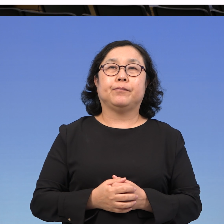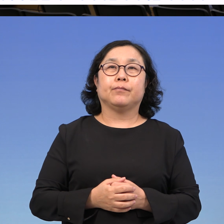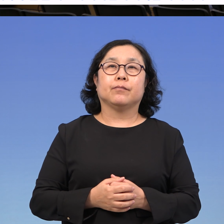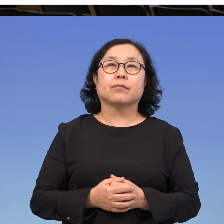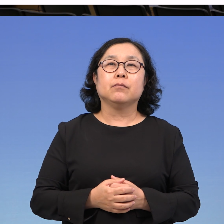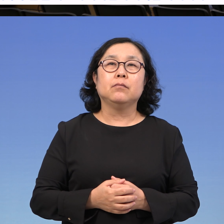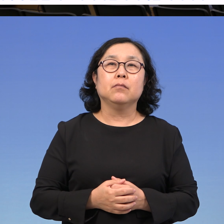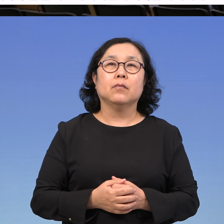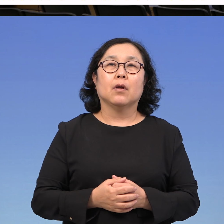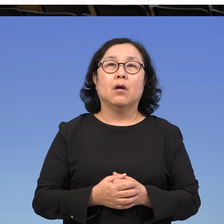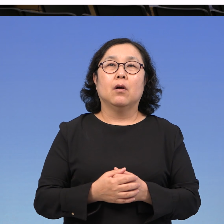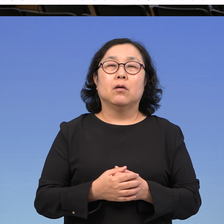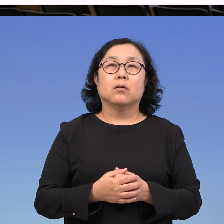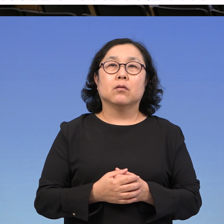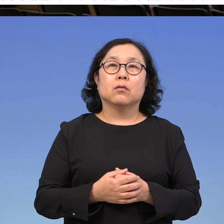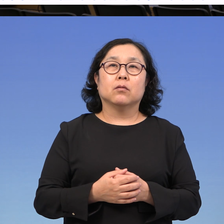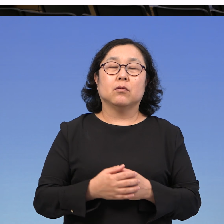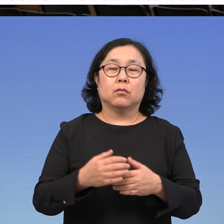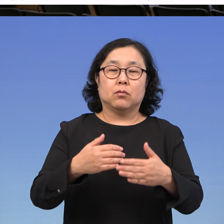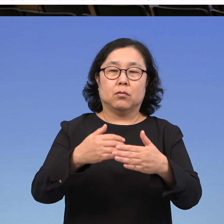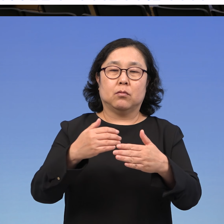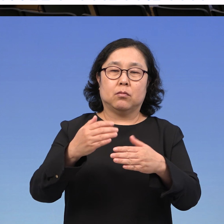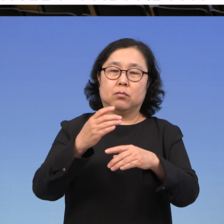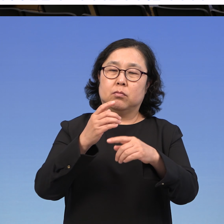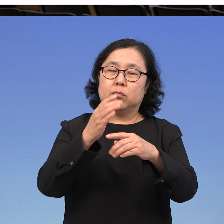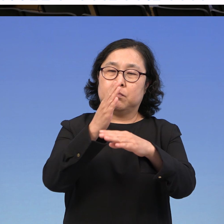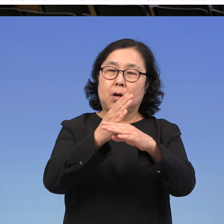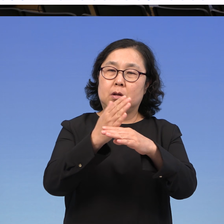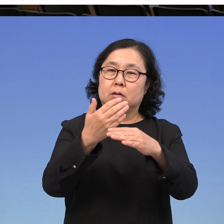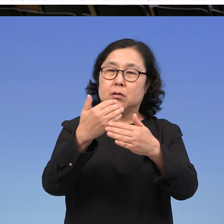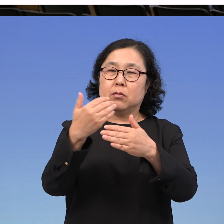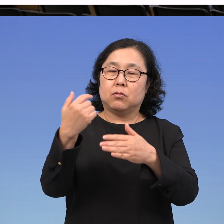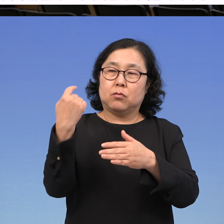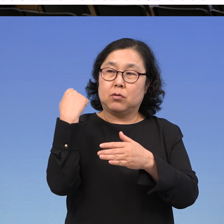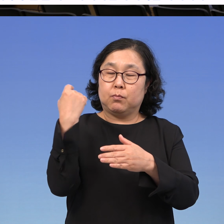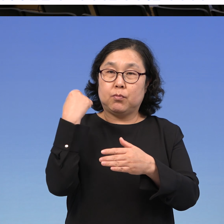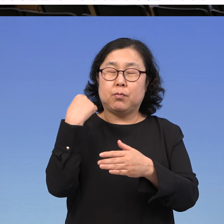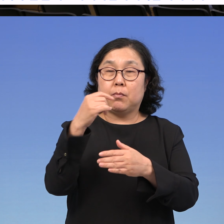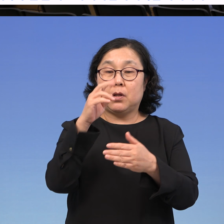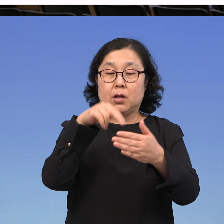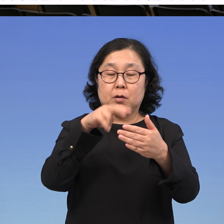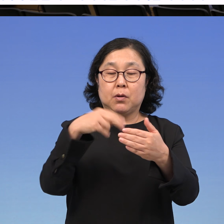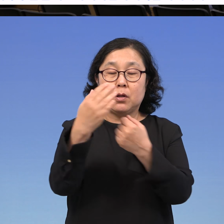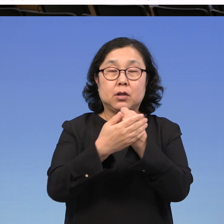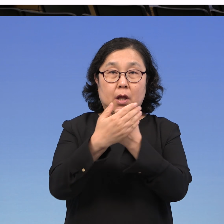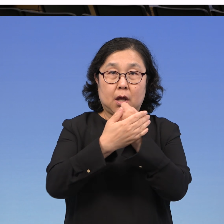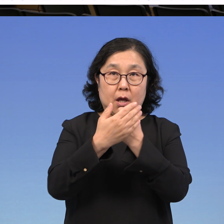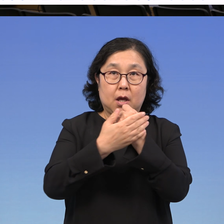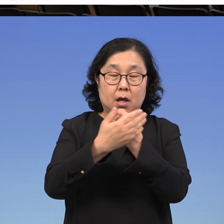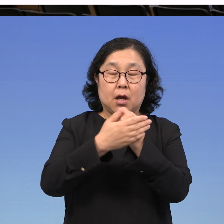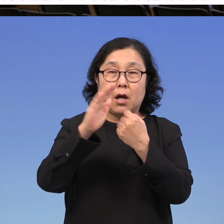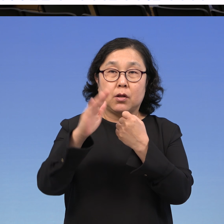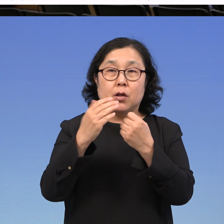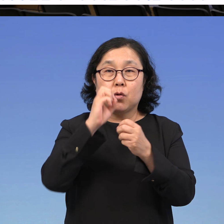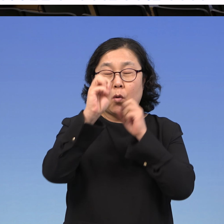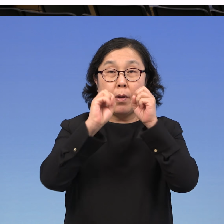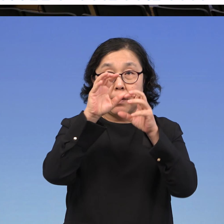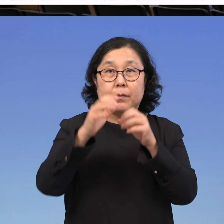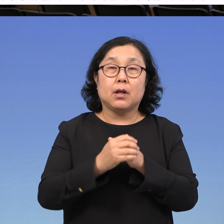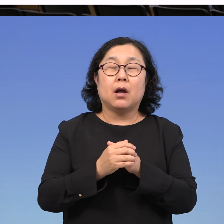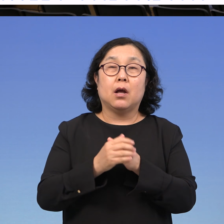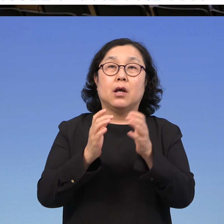id 뿜은 10001 거면 뭐 엄청 은혜가 되는 그런 그 고백 아닙니까 그리고